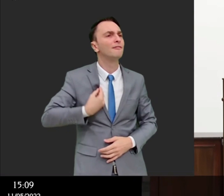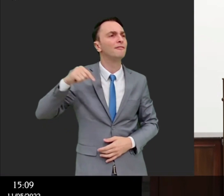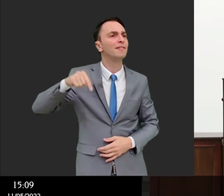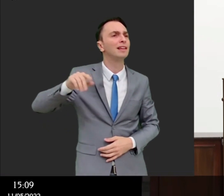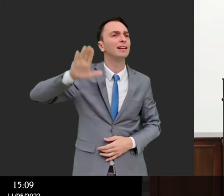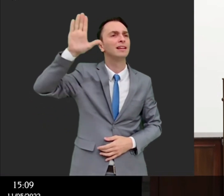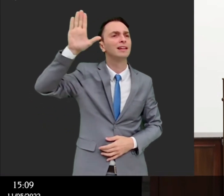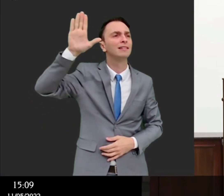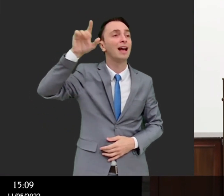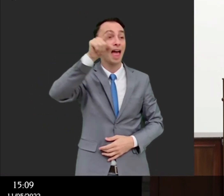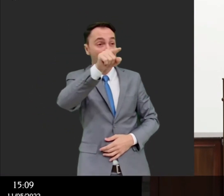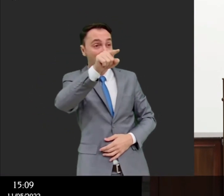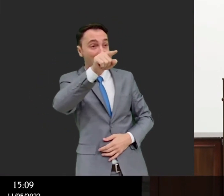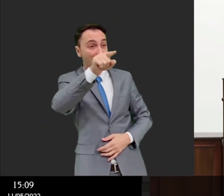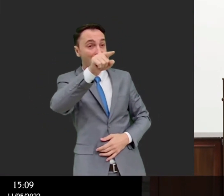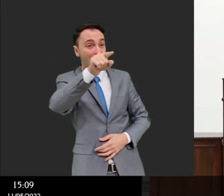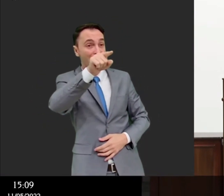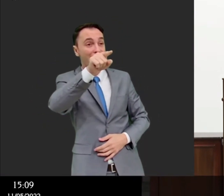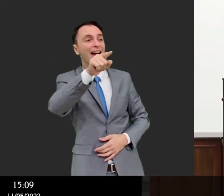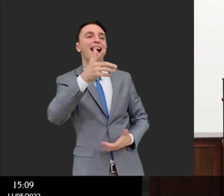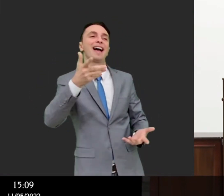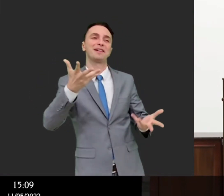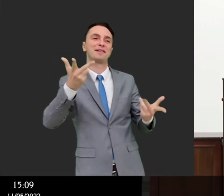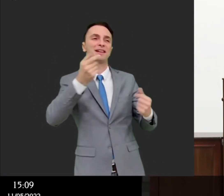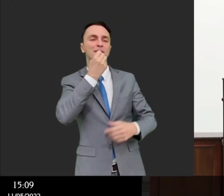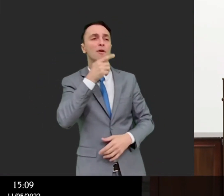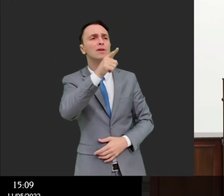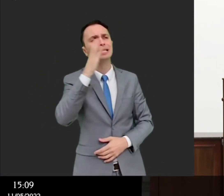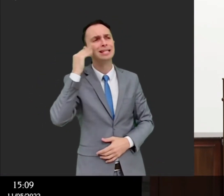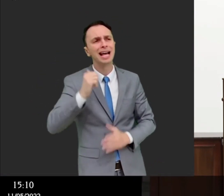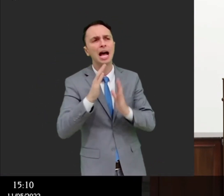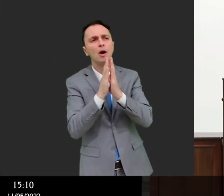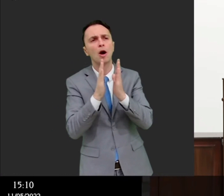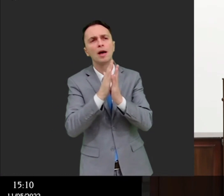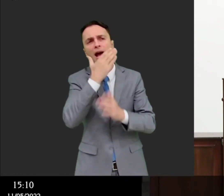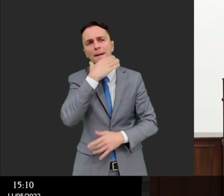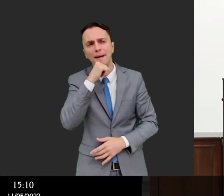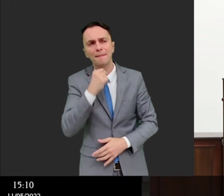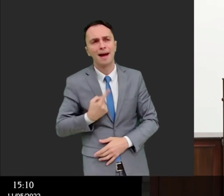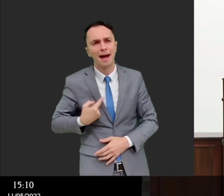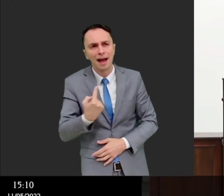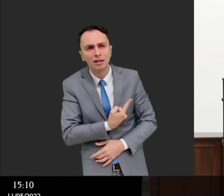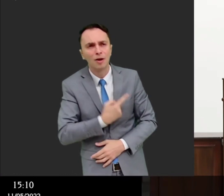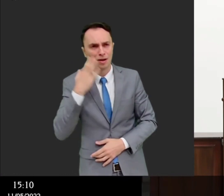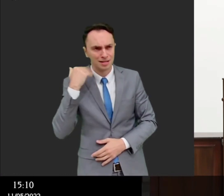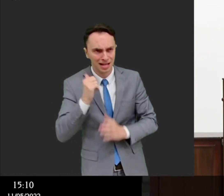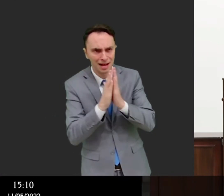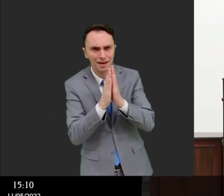igreja? Ah, é você? Que maravilha. Você sabe orar o Pai Nosso?